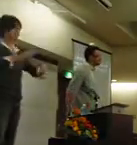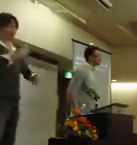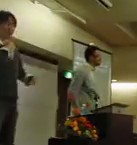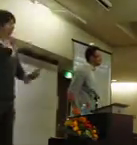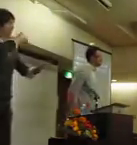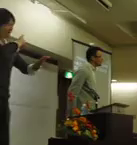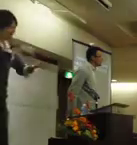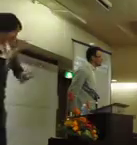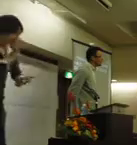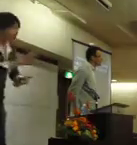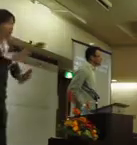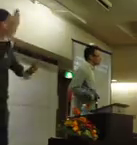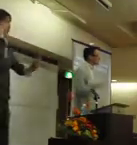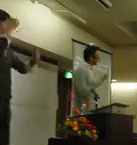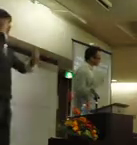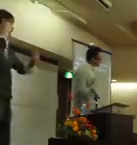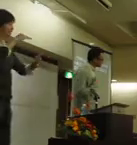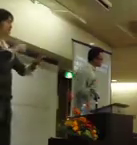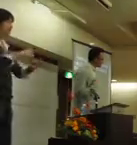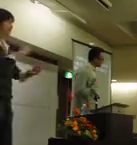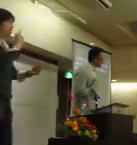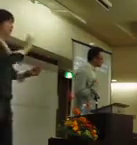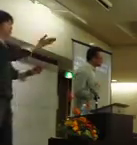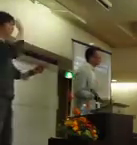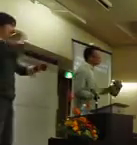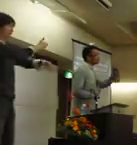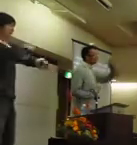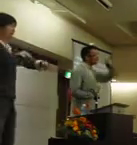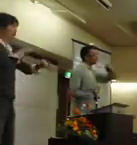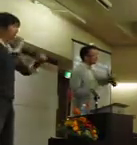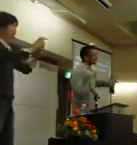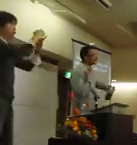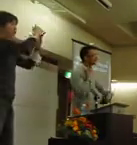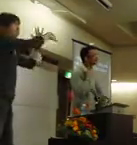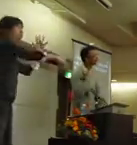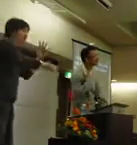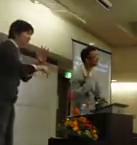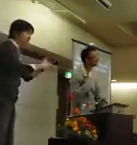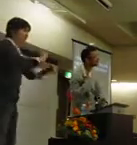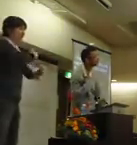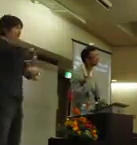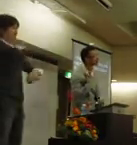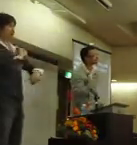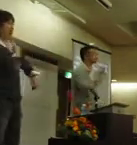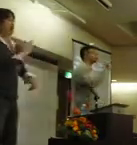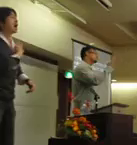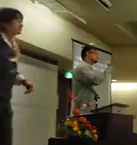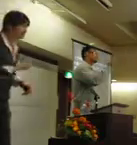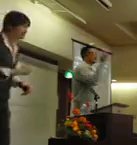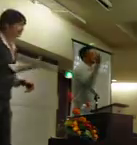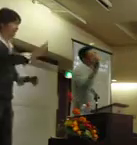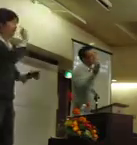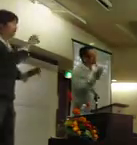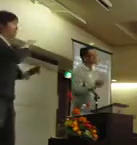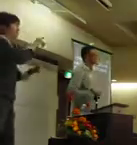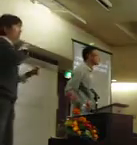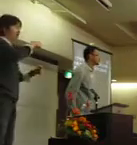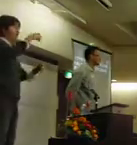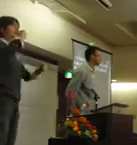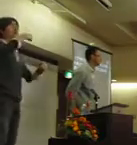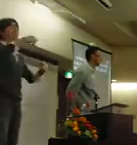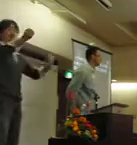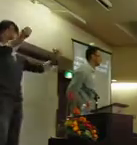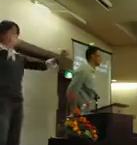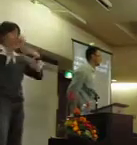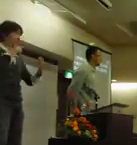ょう。前科者ですよ。指もないんですよ。入れ墨も入ってるんですよ。こんな男がなんで先生って言わなきゃい